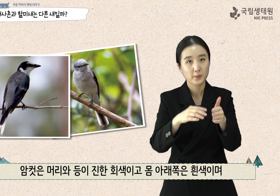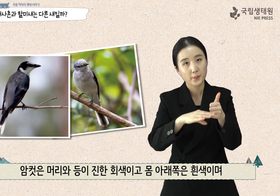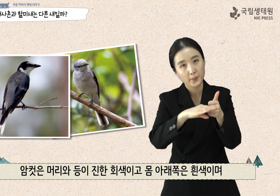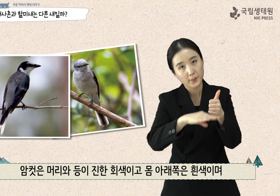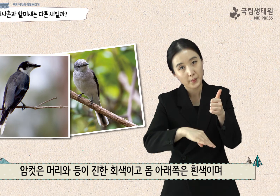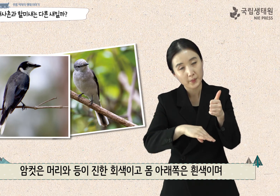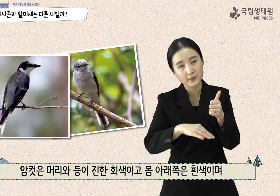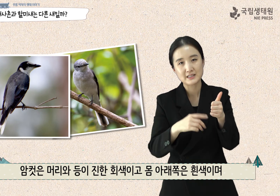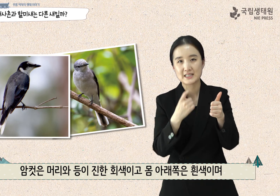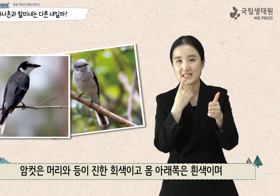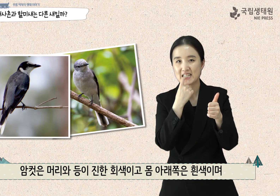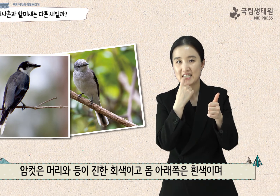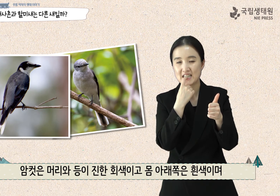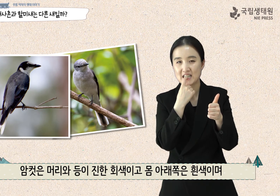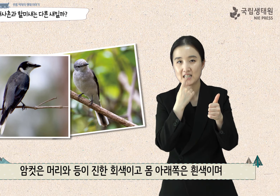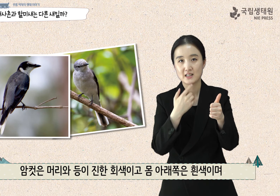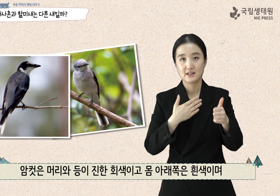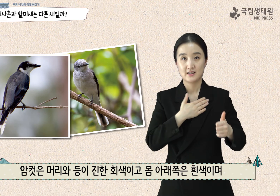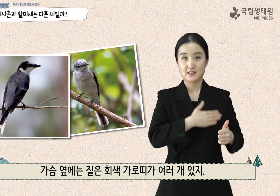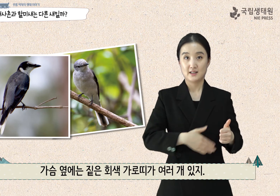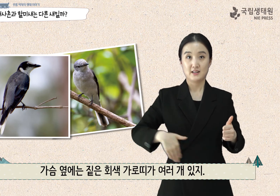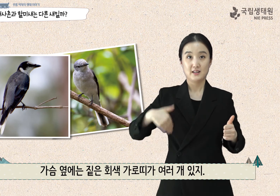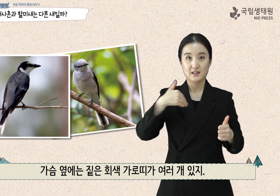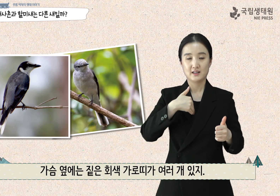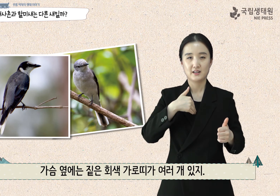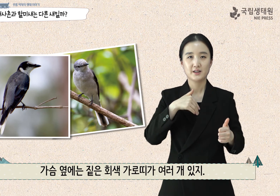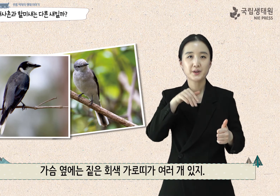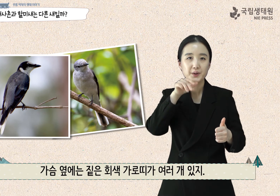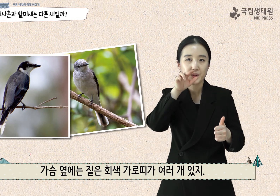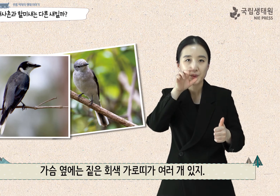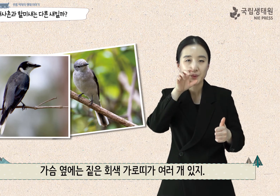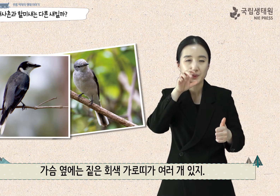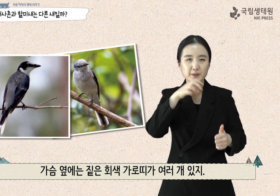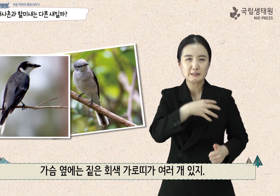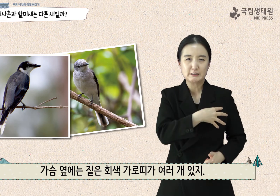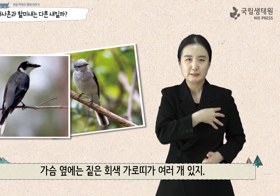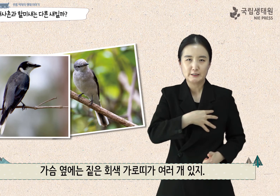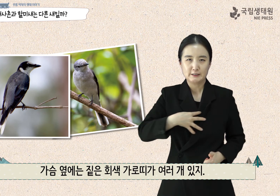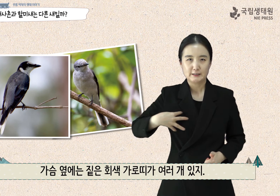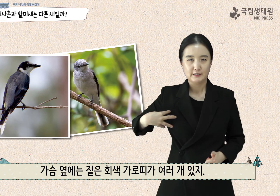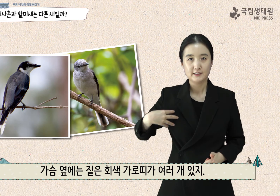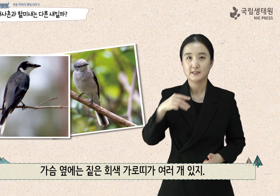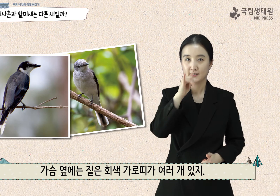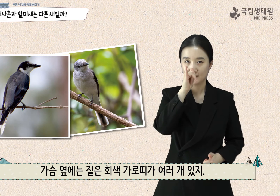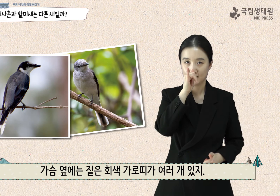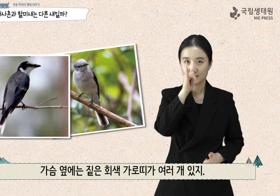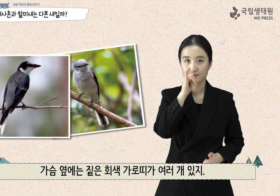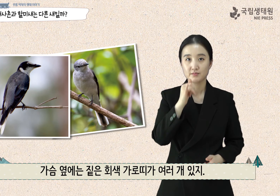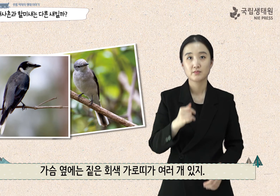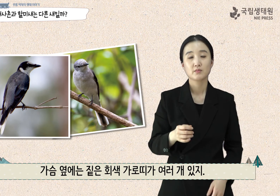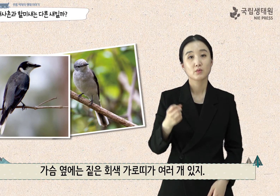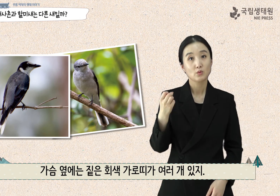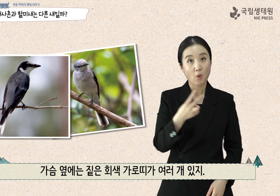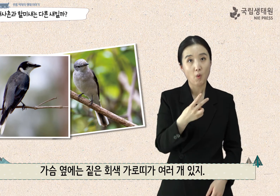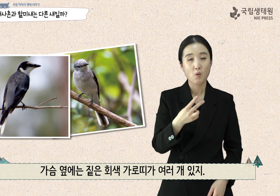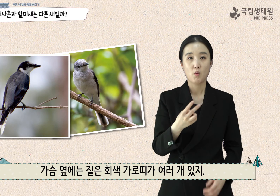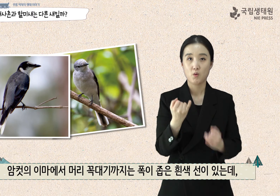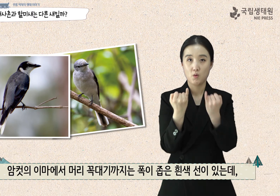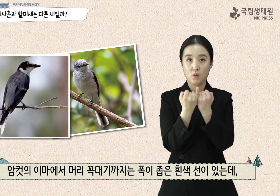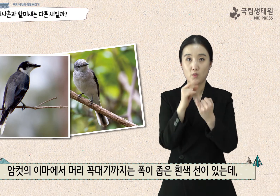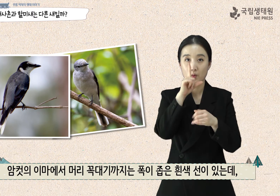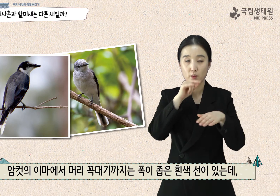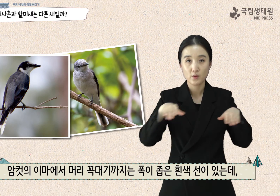몸 아래쪽은 흰색이며 가슴 옆에는 짙은 회색 가로띠가 여러 개 있지.